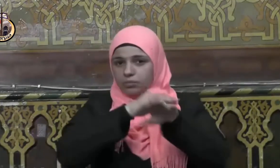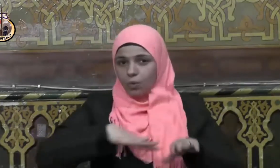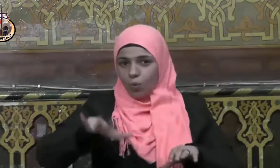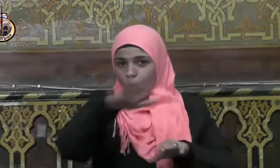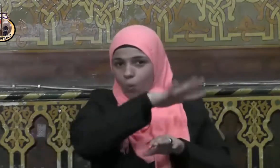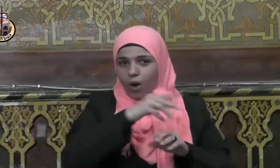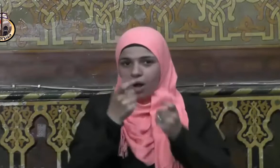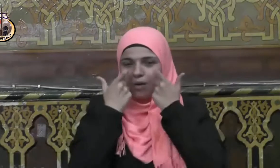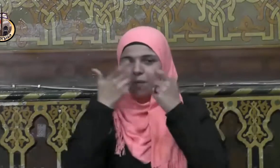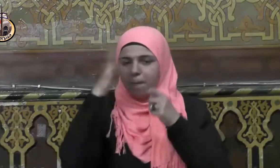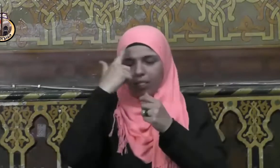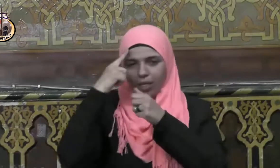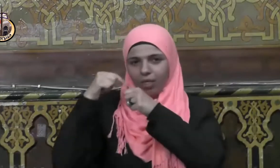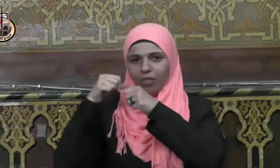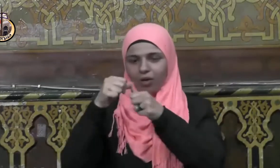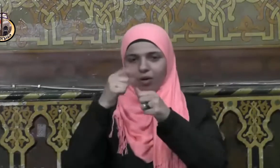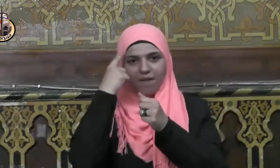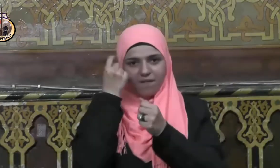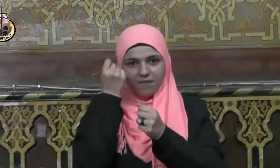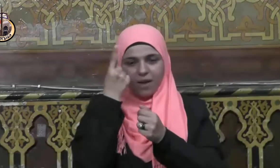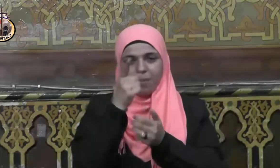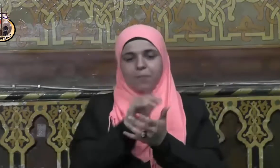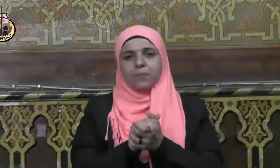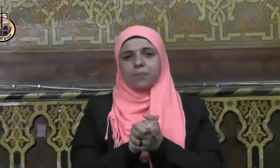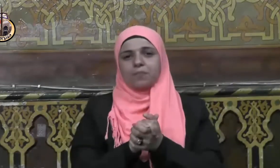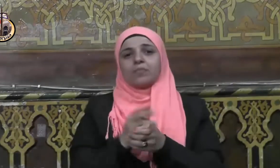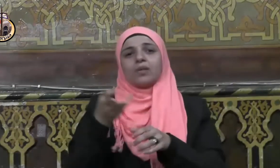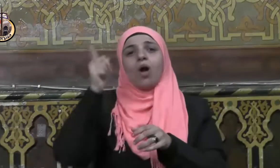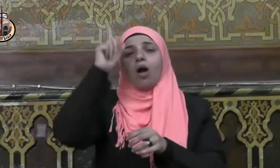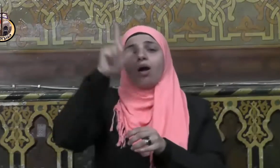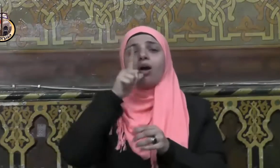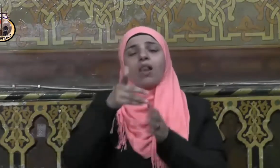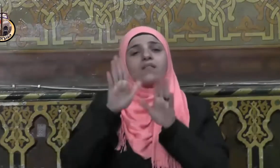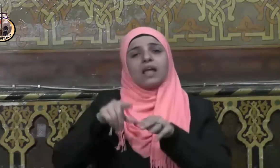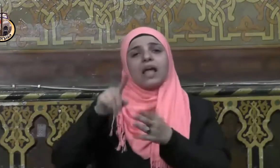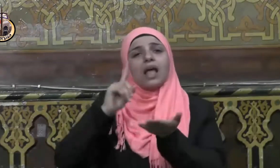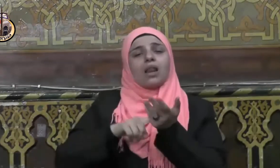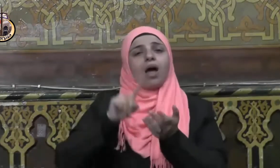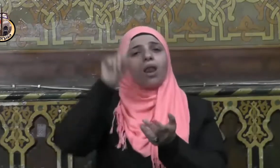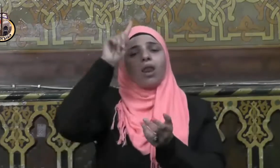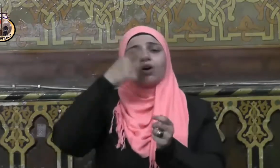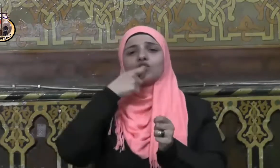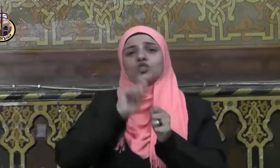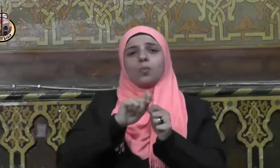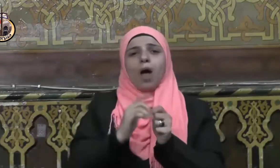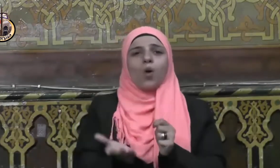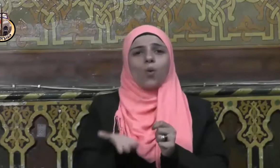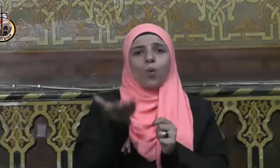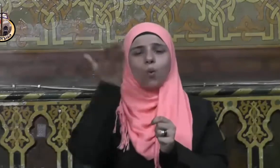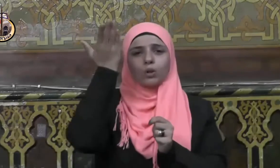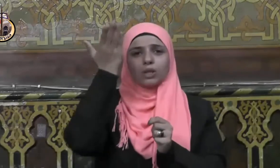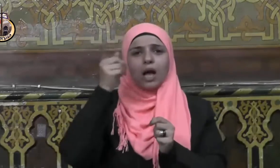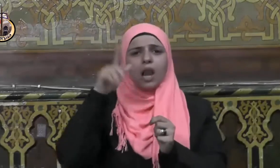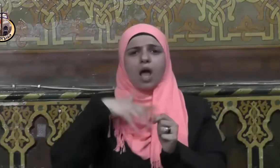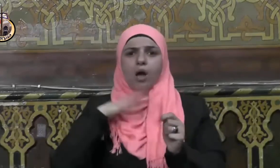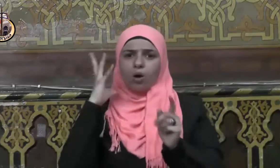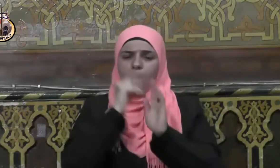لعلكم تذكرون. وقد قالوا: إن الله عز وجل ينصر الدولة